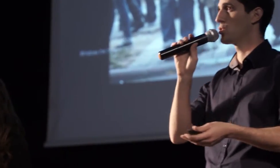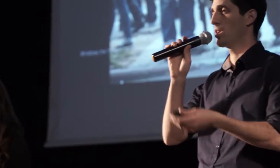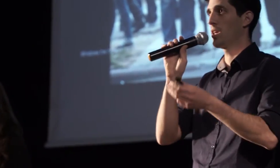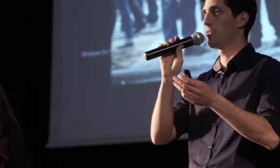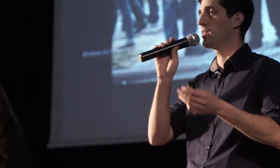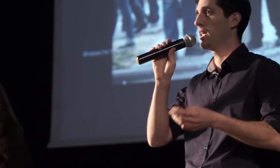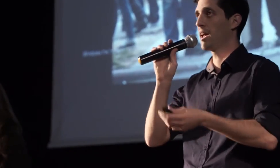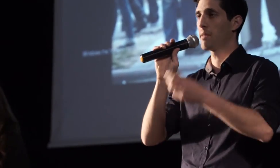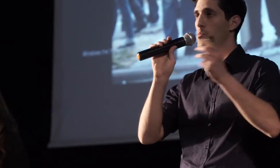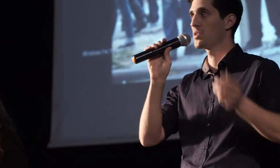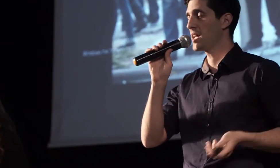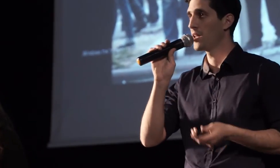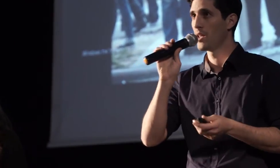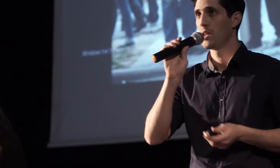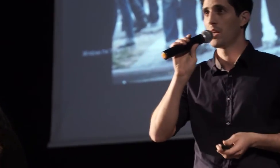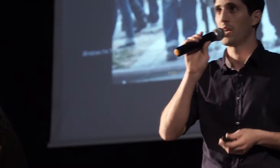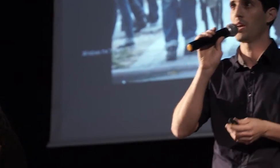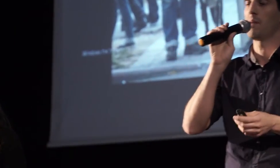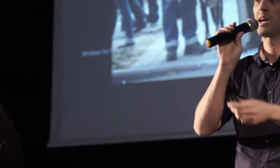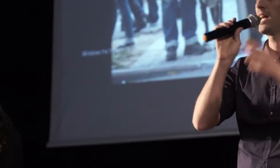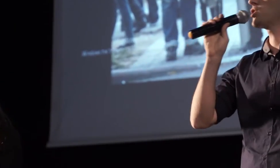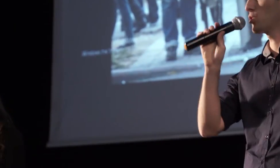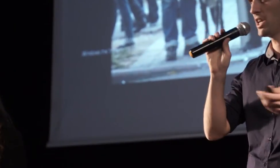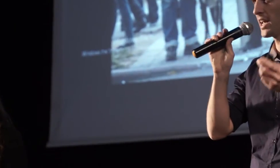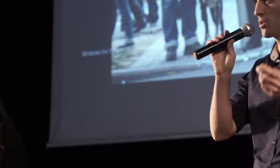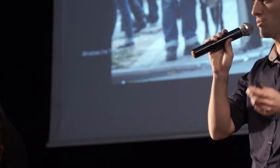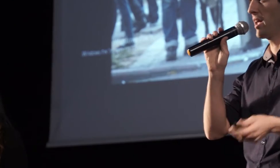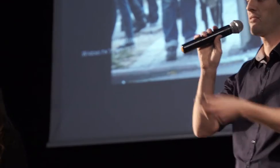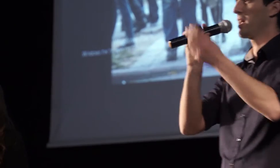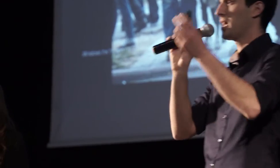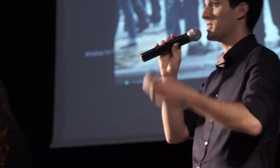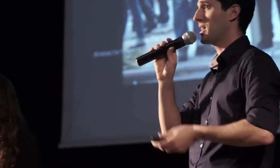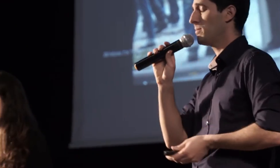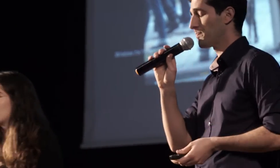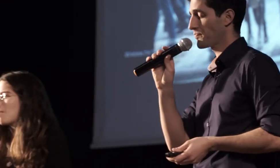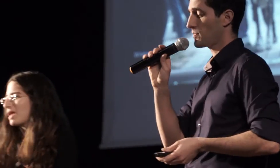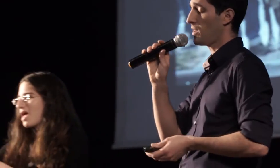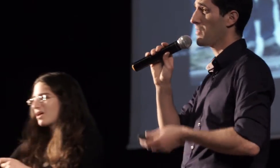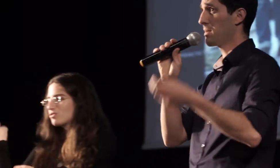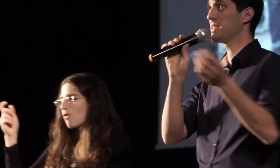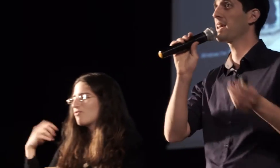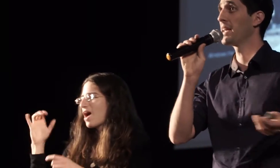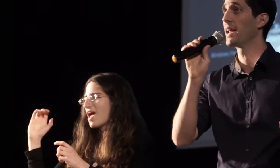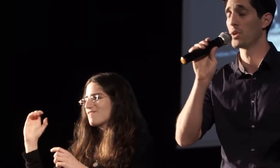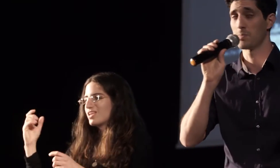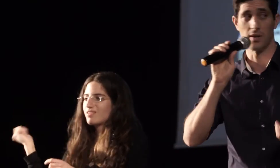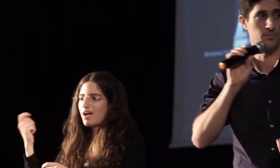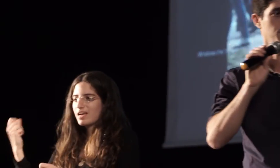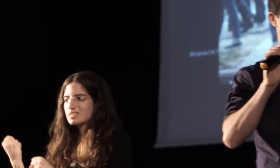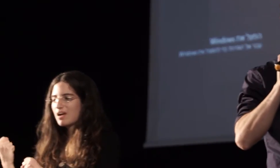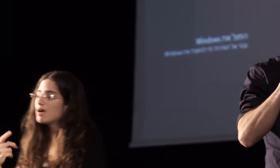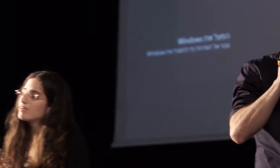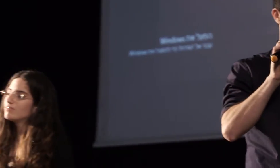חייבים שדוד יהיה הכי ממוקצע, המקלע שלו שיהיה הכי טוב, האבן הכי חזקה, וגם זה כנראה לא